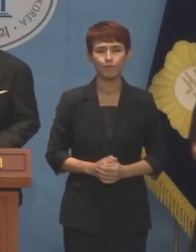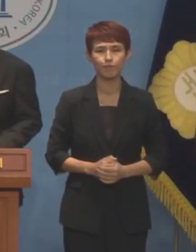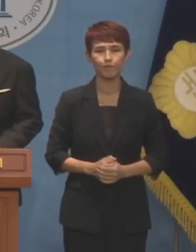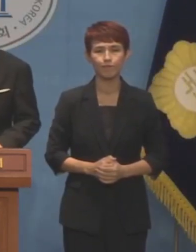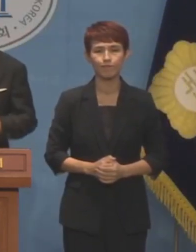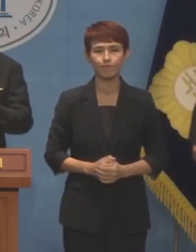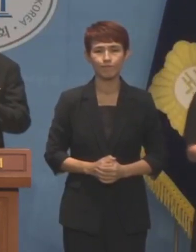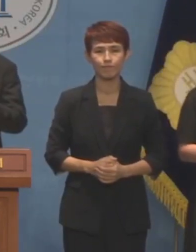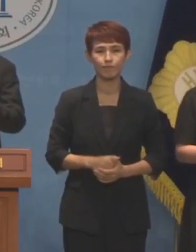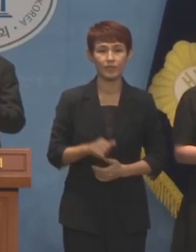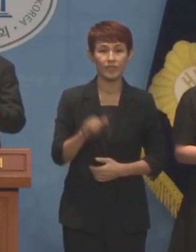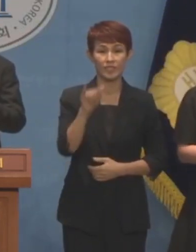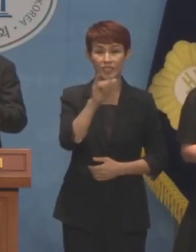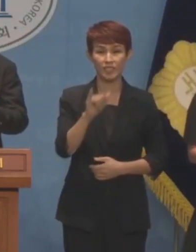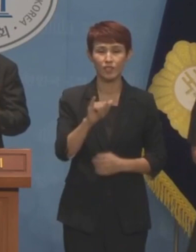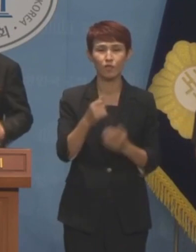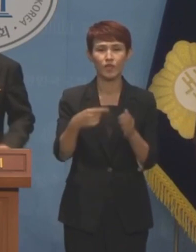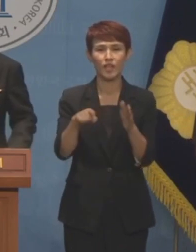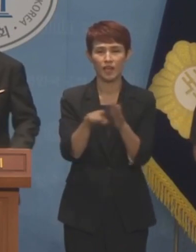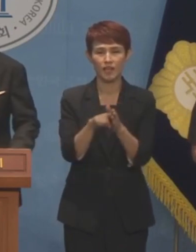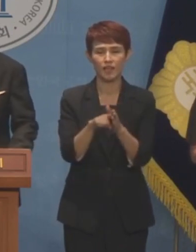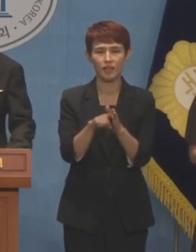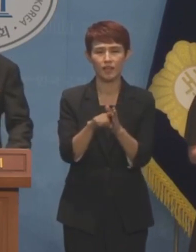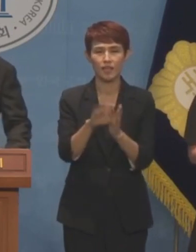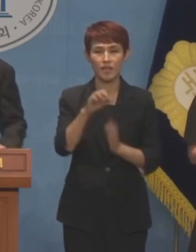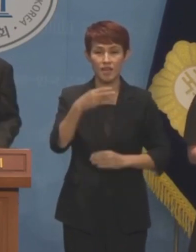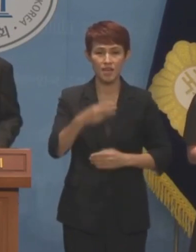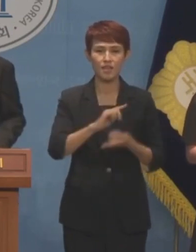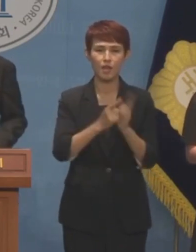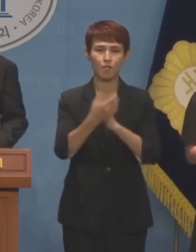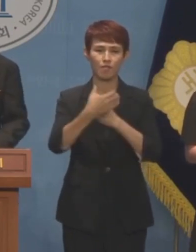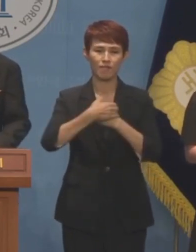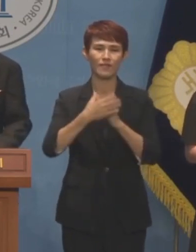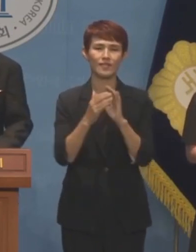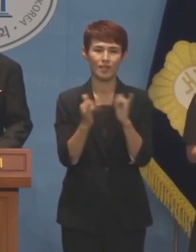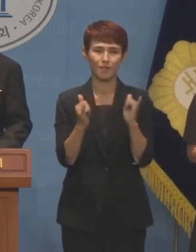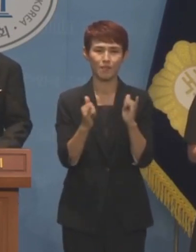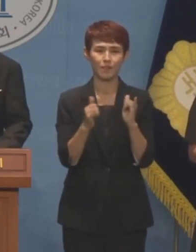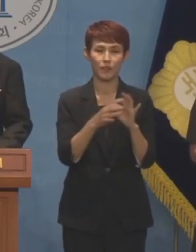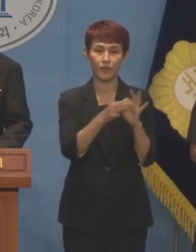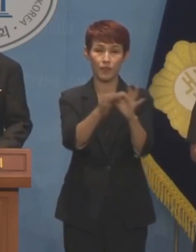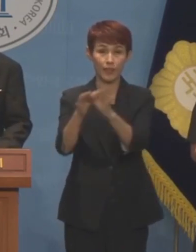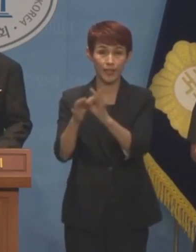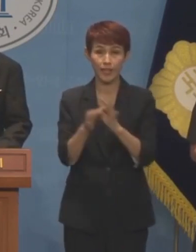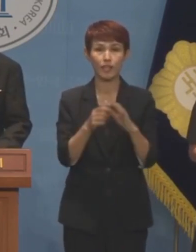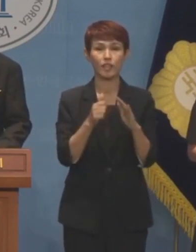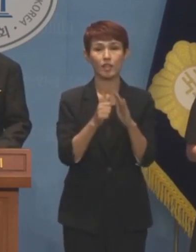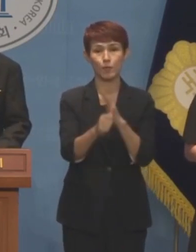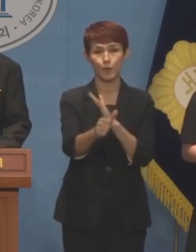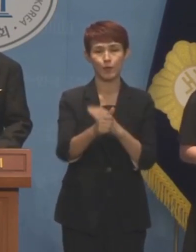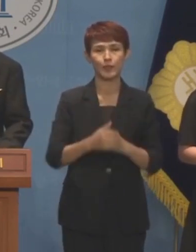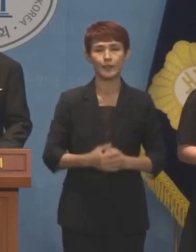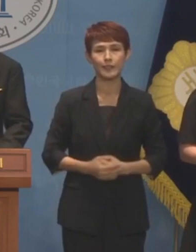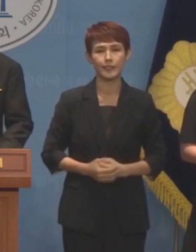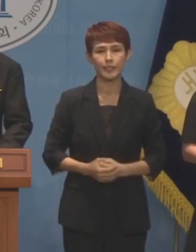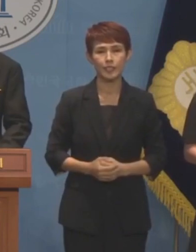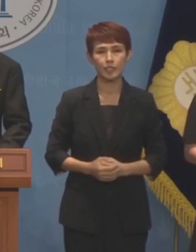네, 을들을 위한 비상구 을들의 대변인, 예, 을들의 연대 대표 박창진입니다.